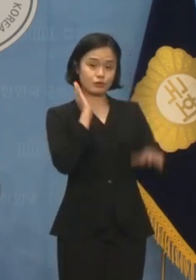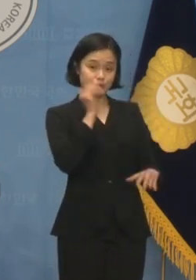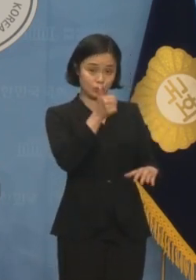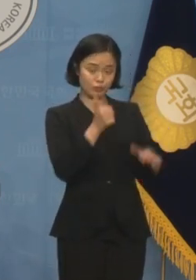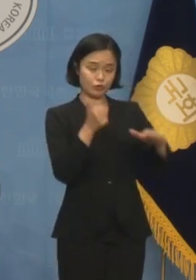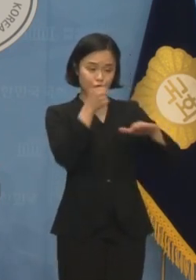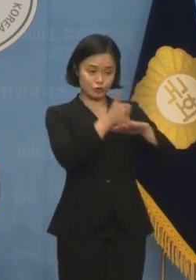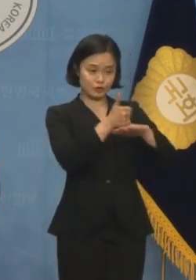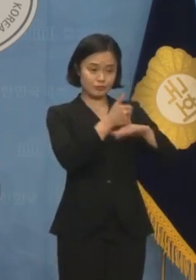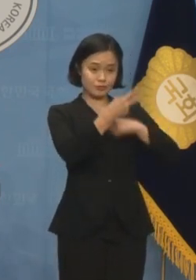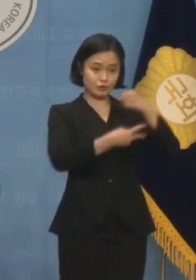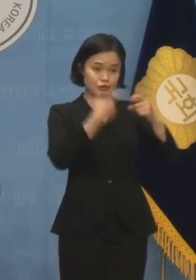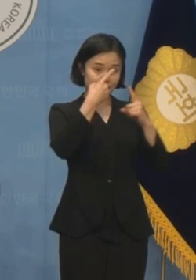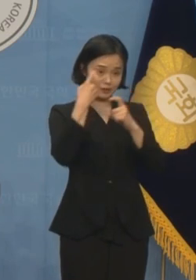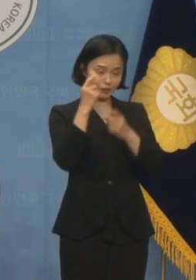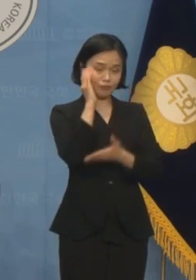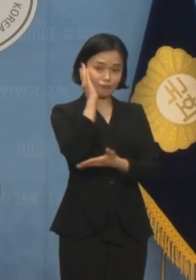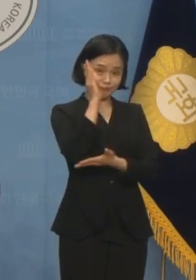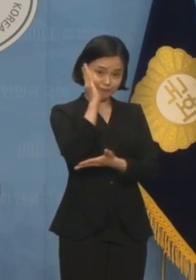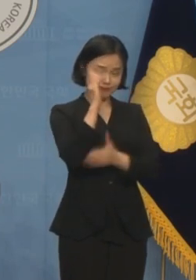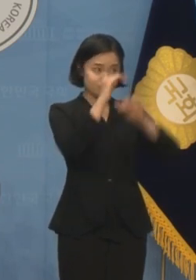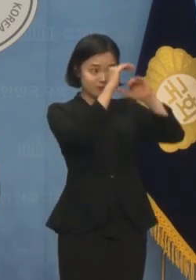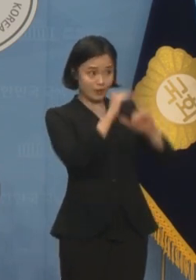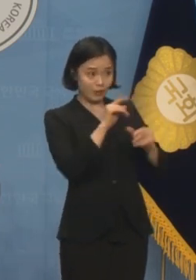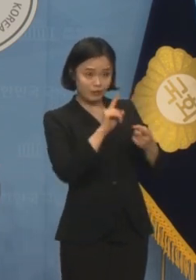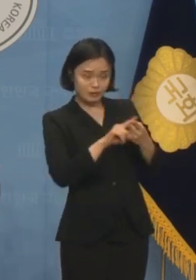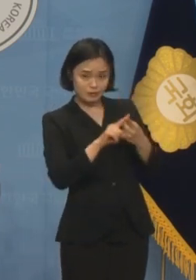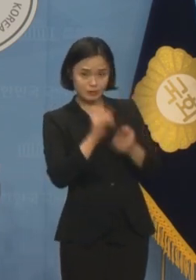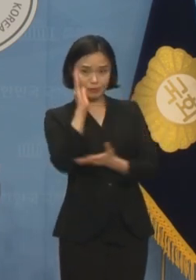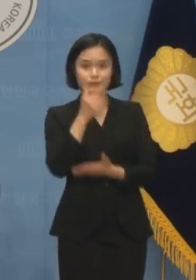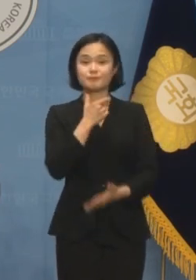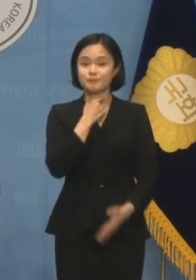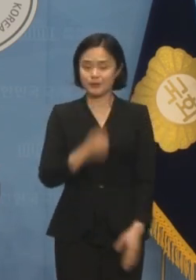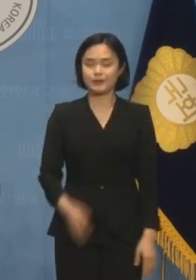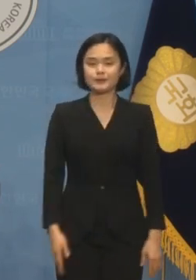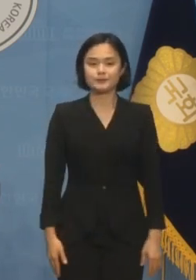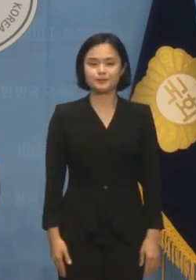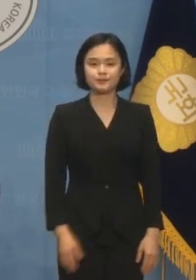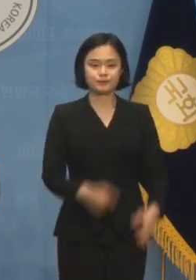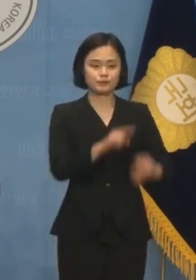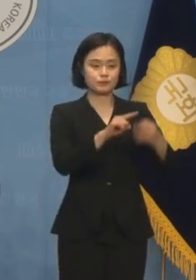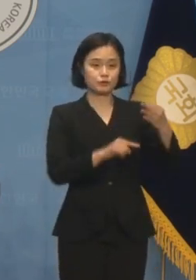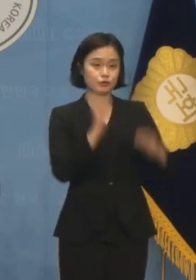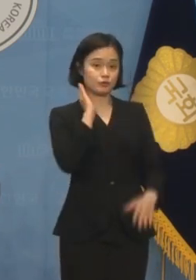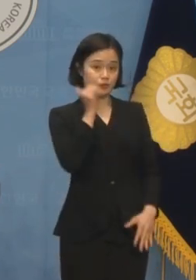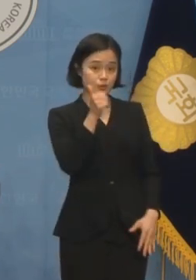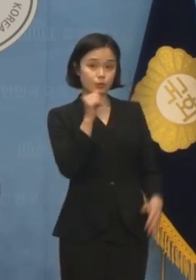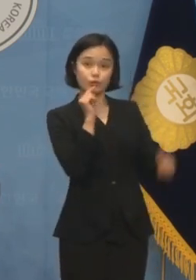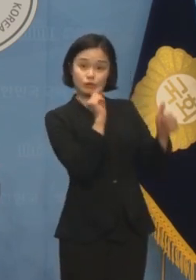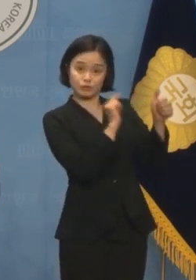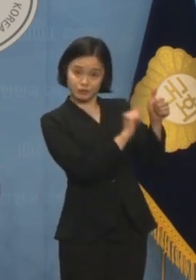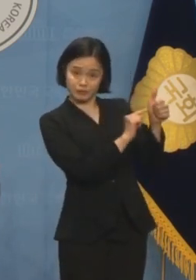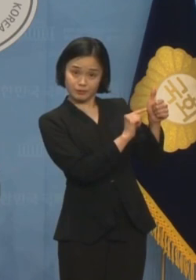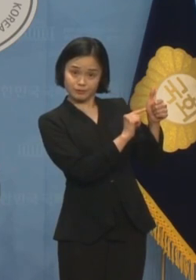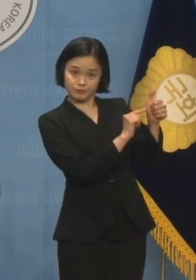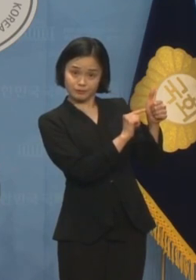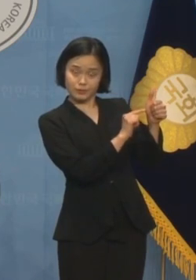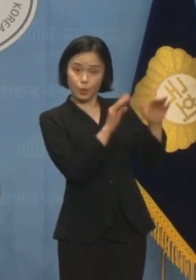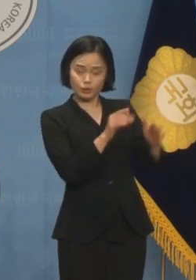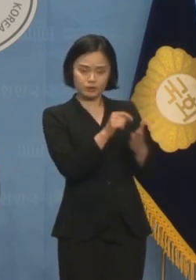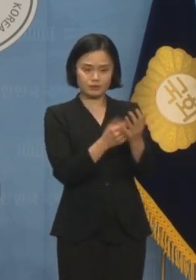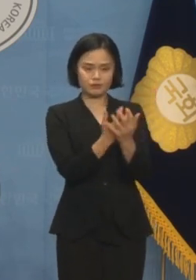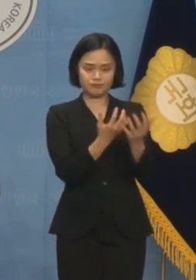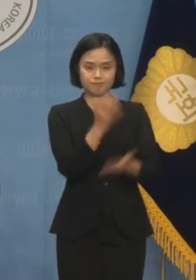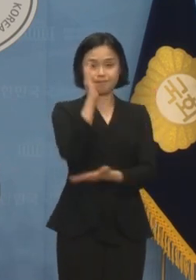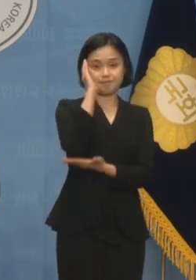2주년 기자회견에 대해 논평하겠습니다. 윤석열 대통령이 오늘 취임 2주년을 맞아 기자회견을